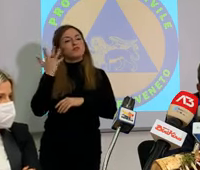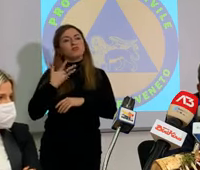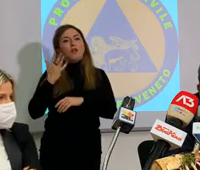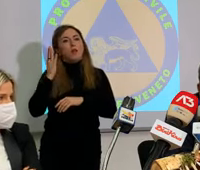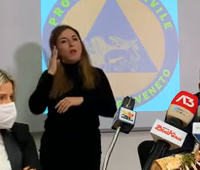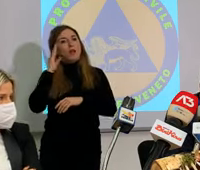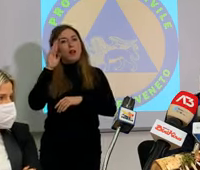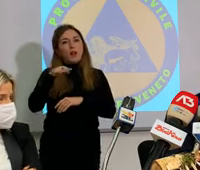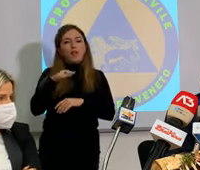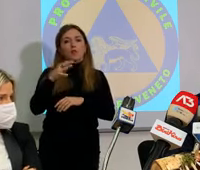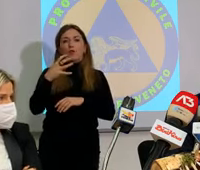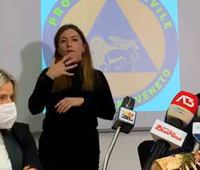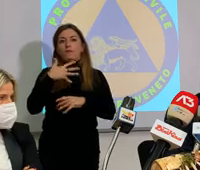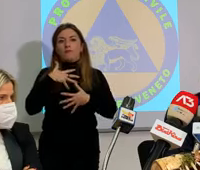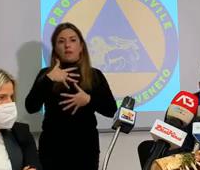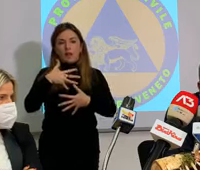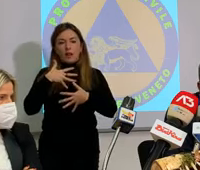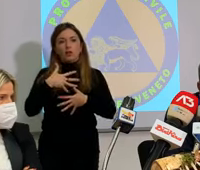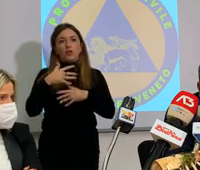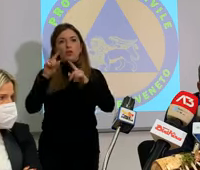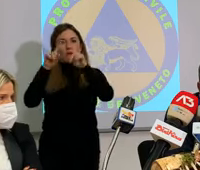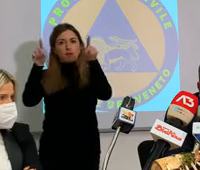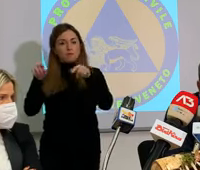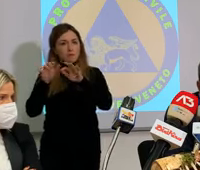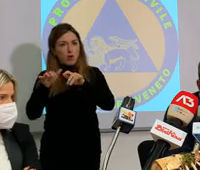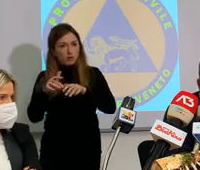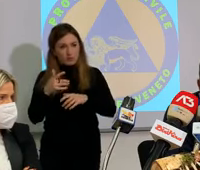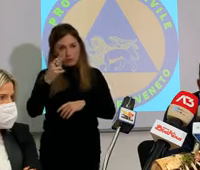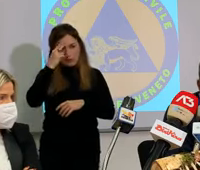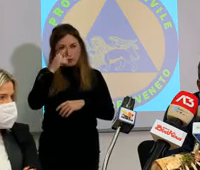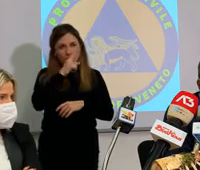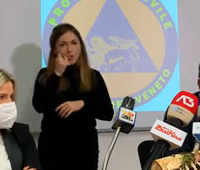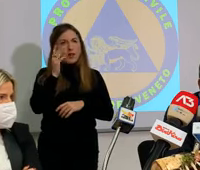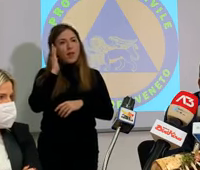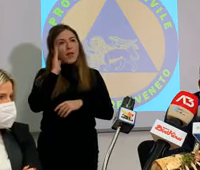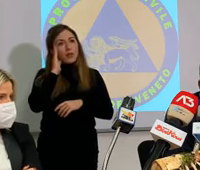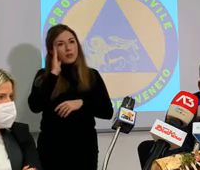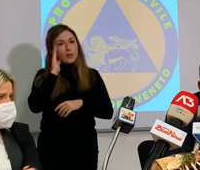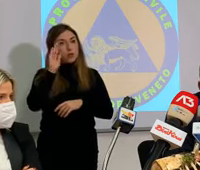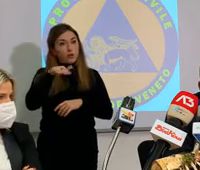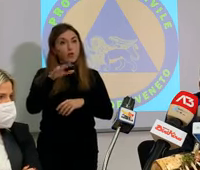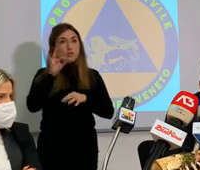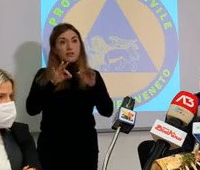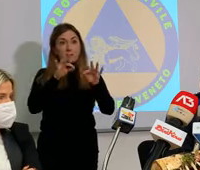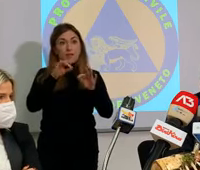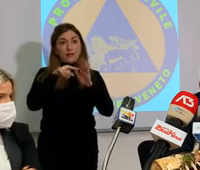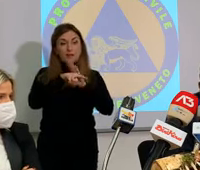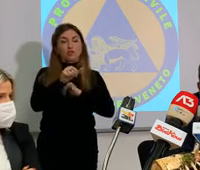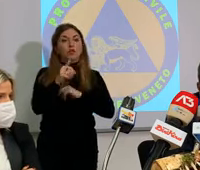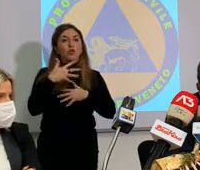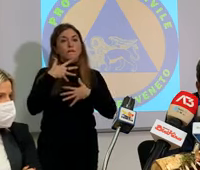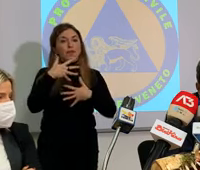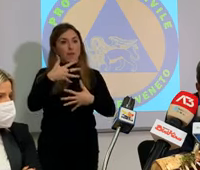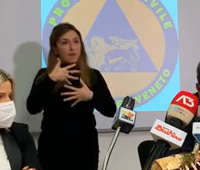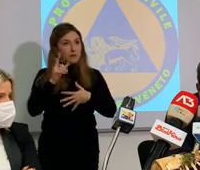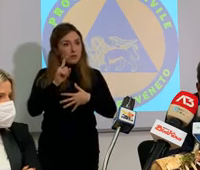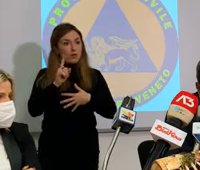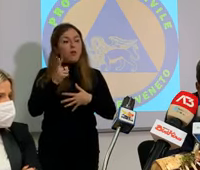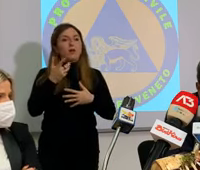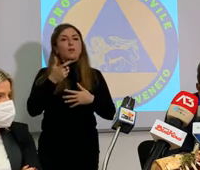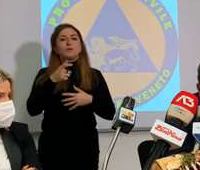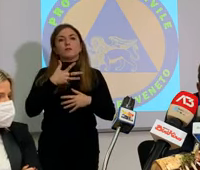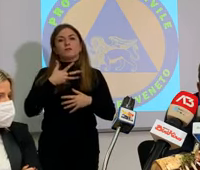monitor le pompe singha vi ricordo che una terapia intensiva non è solo un tiratore perché ci vogliono anche le pompe